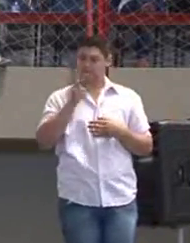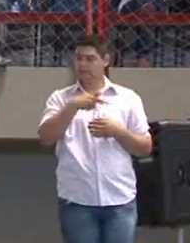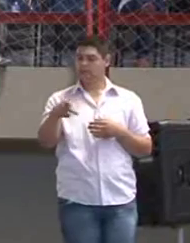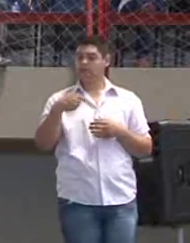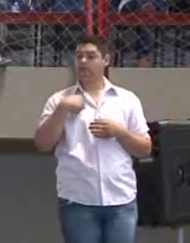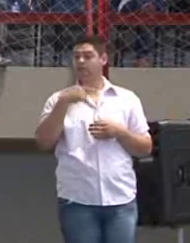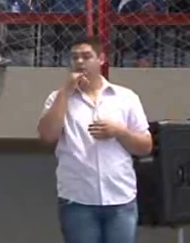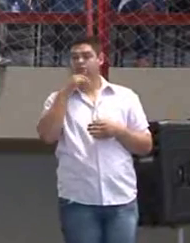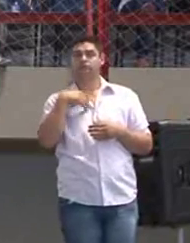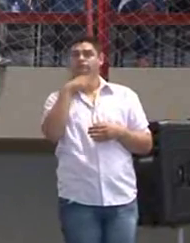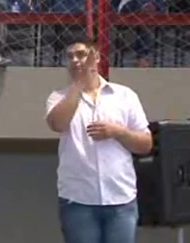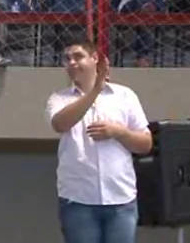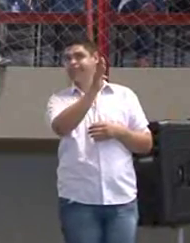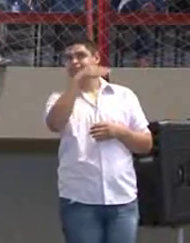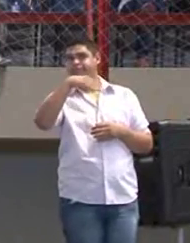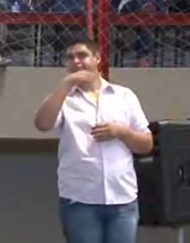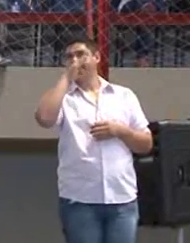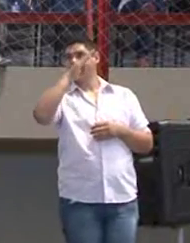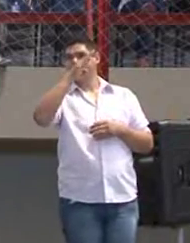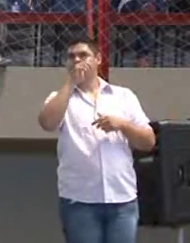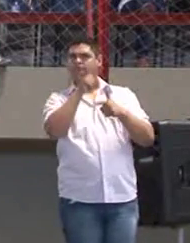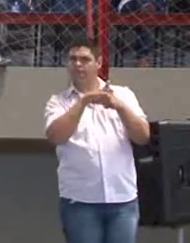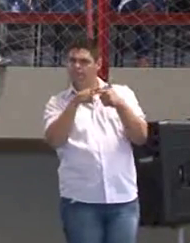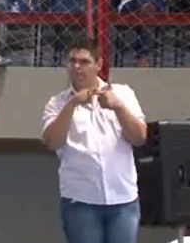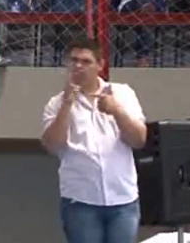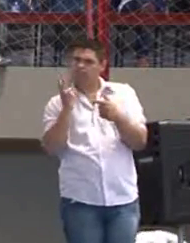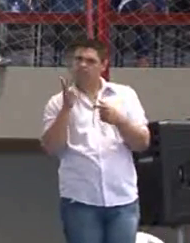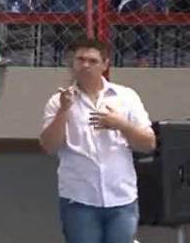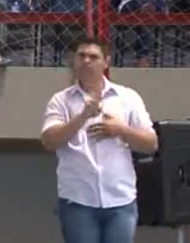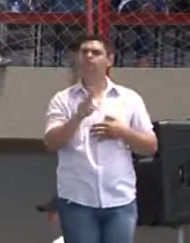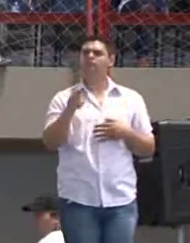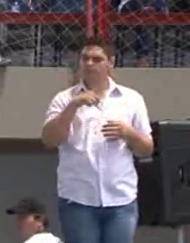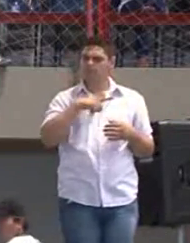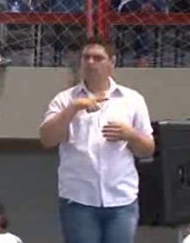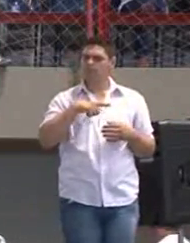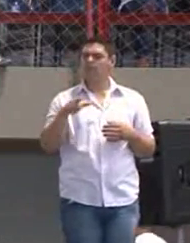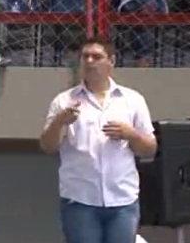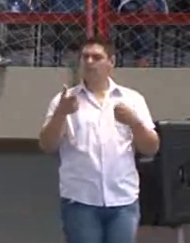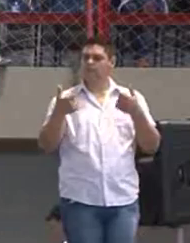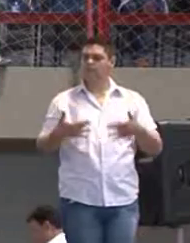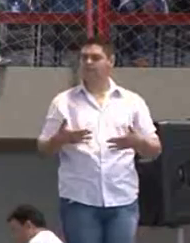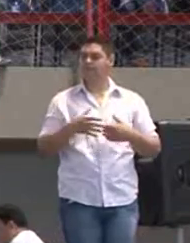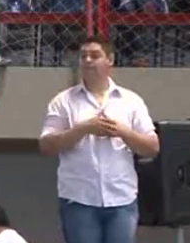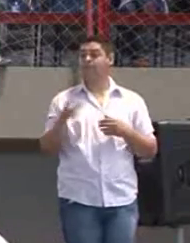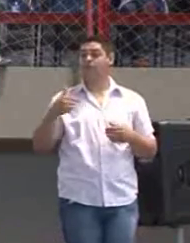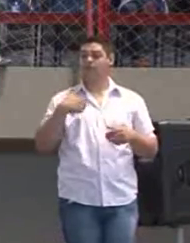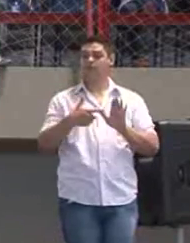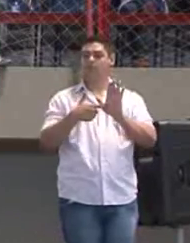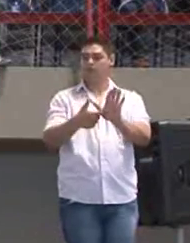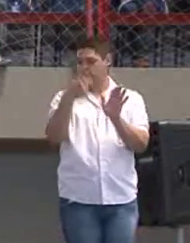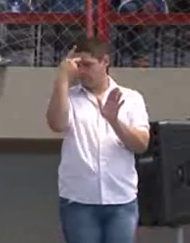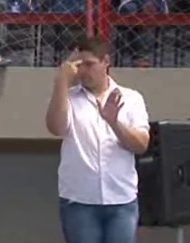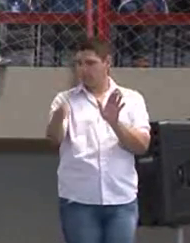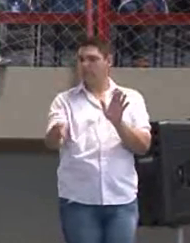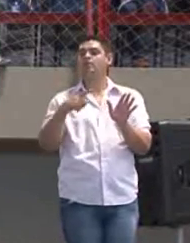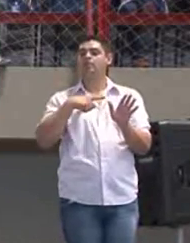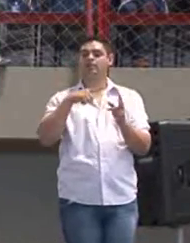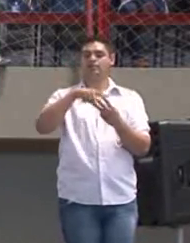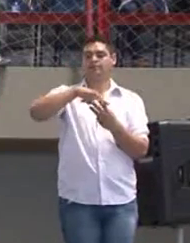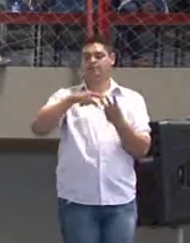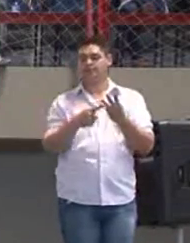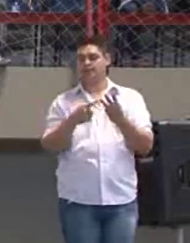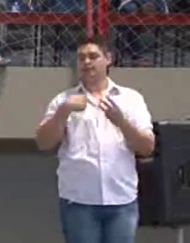lado e dividir por outro, essa divisão tem sempre um nome especial? Tem. O que eu vou mostrar aqui para vocês são as três